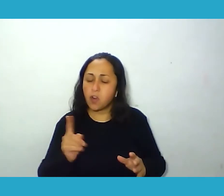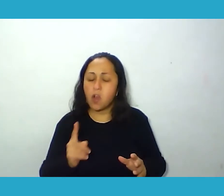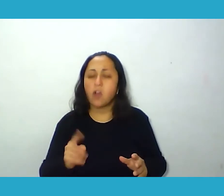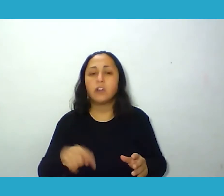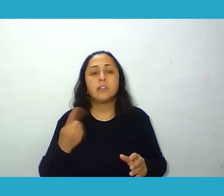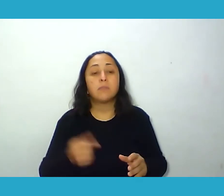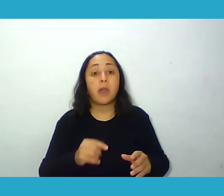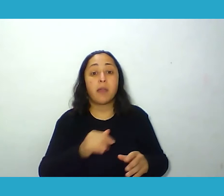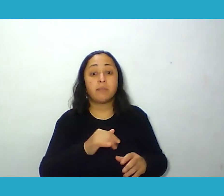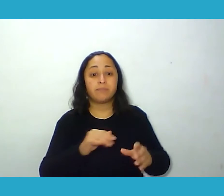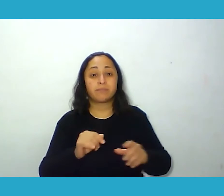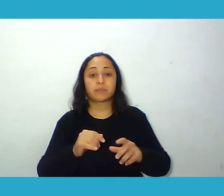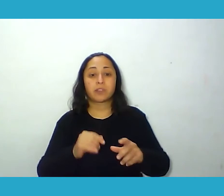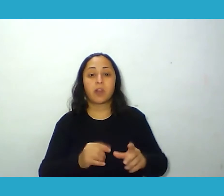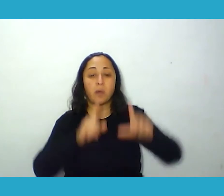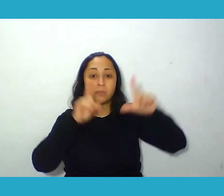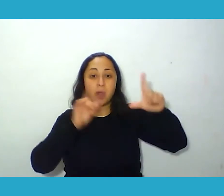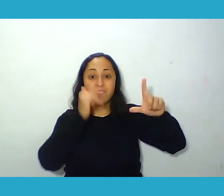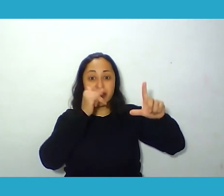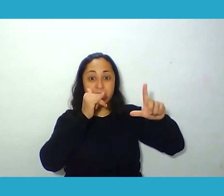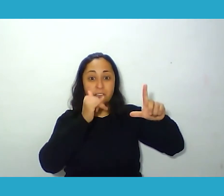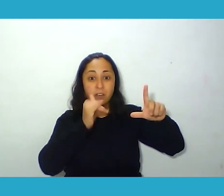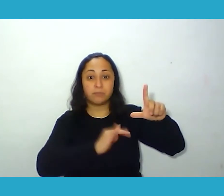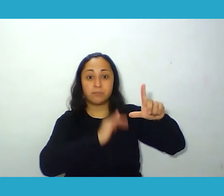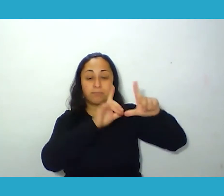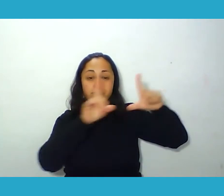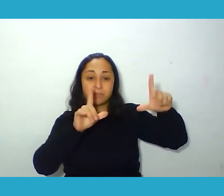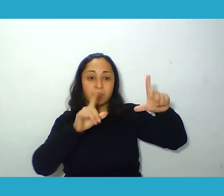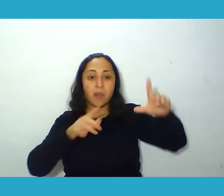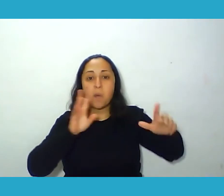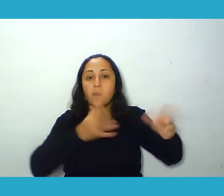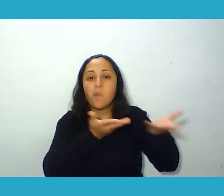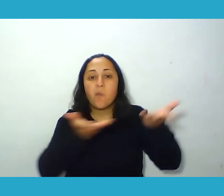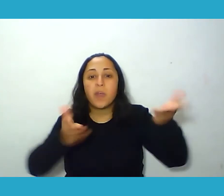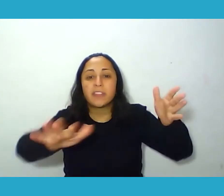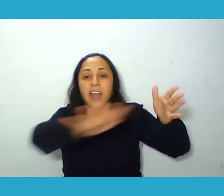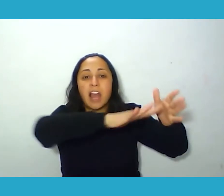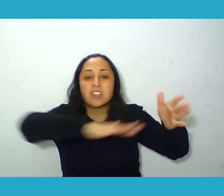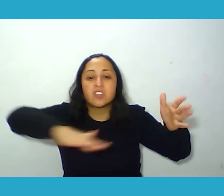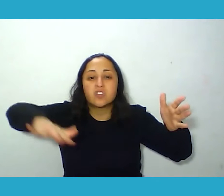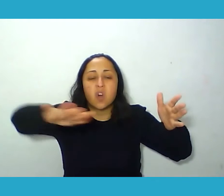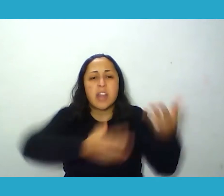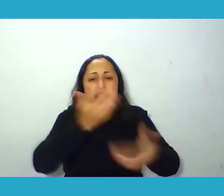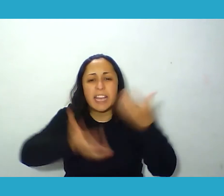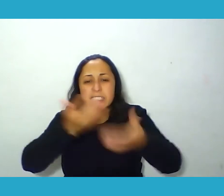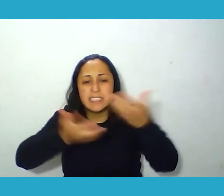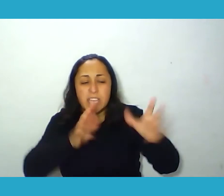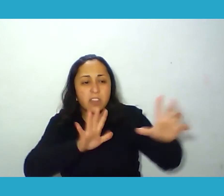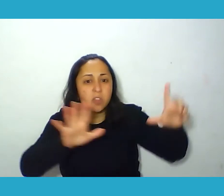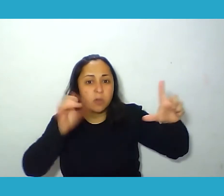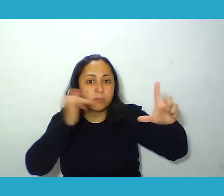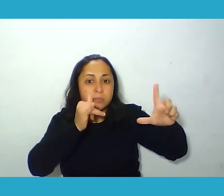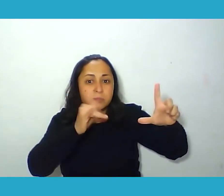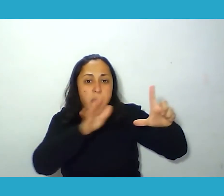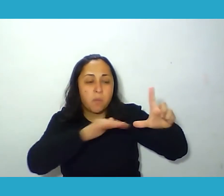Procede a reproducir un video en el que se visibiliza la zona y algunos incendios.